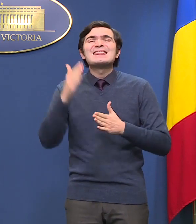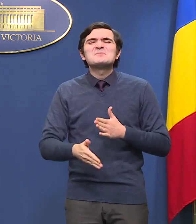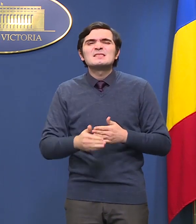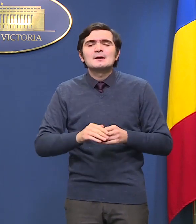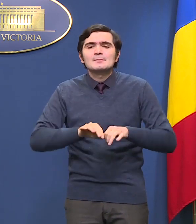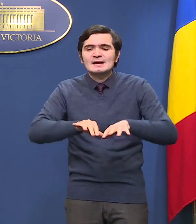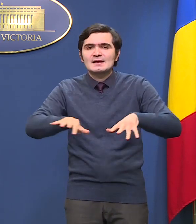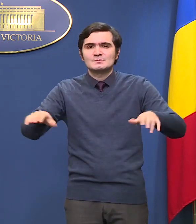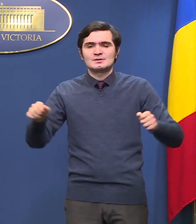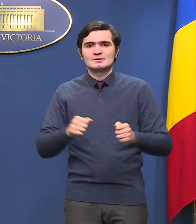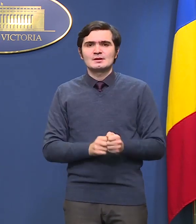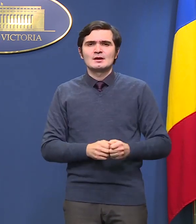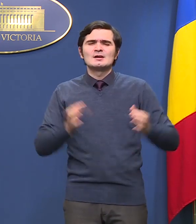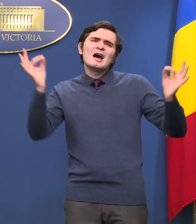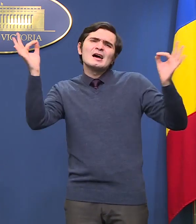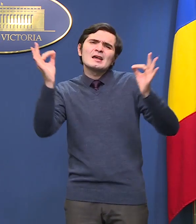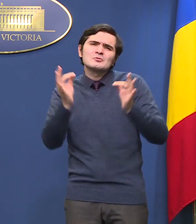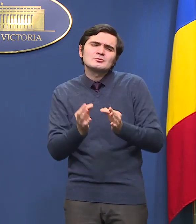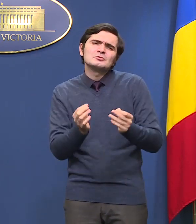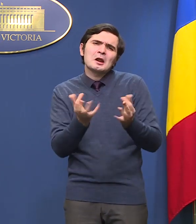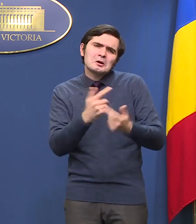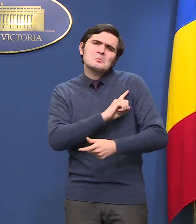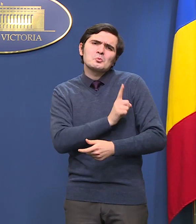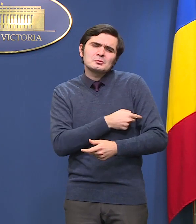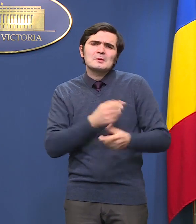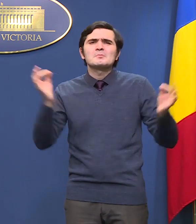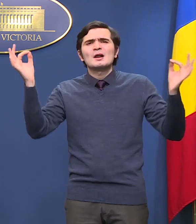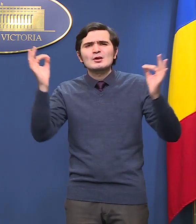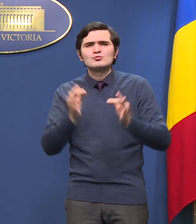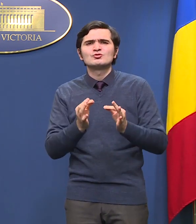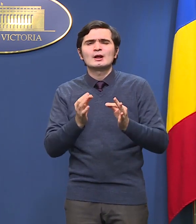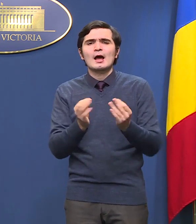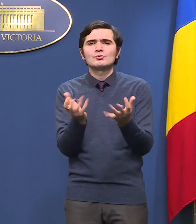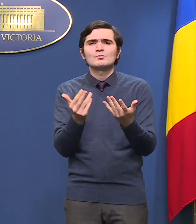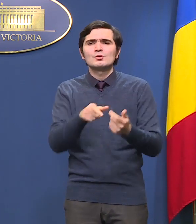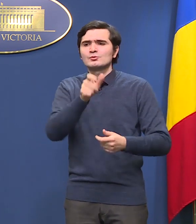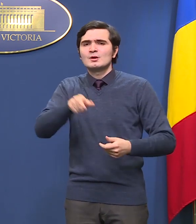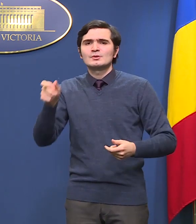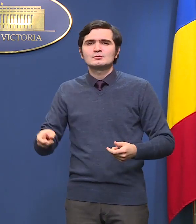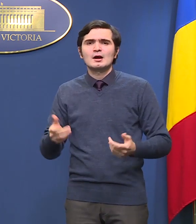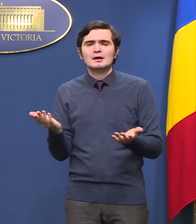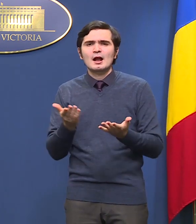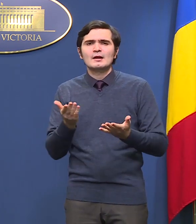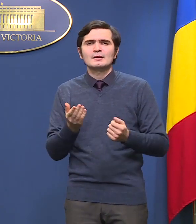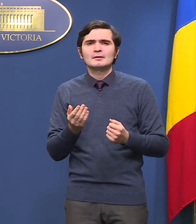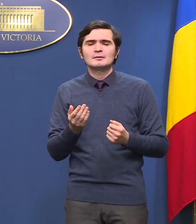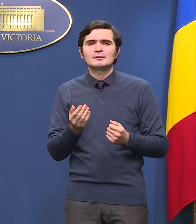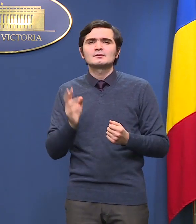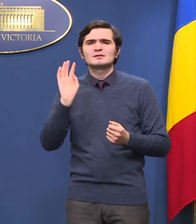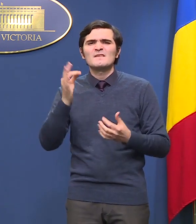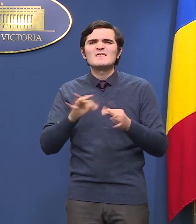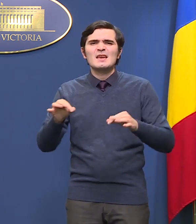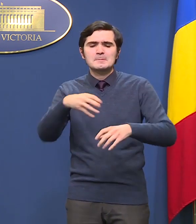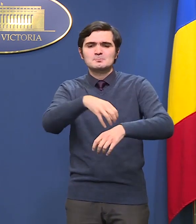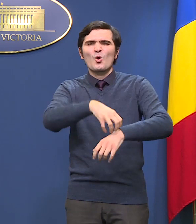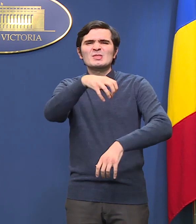reducerea atât de mult cât este posibil, reducerea numărului de persoane care să se